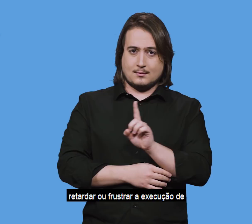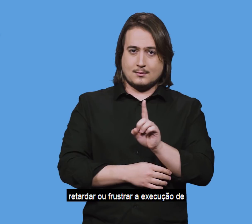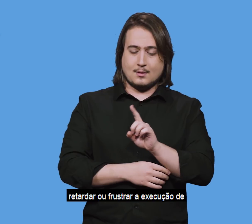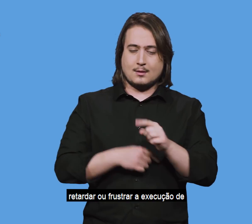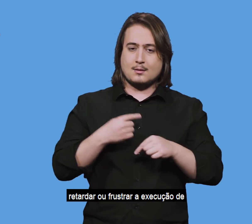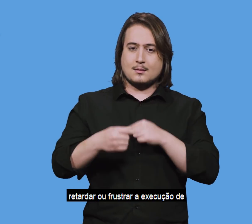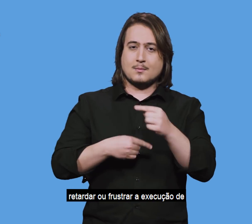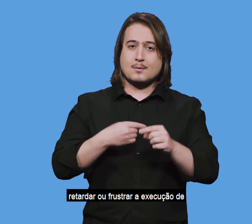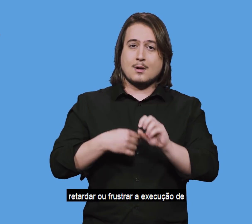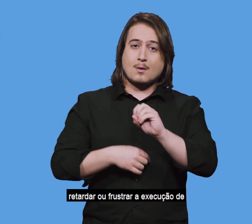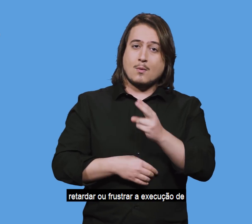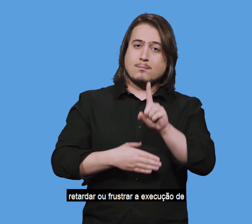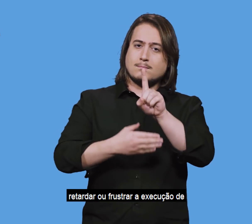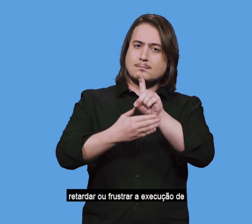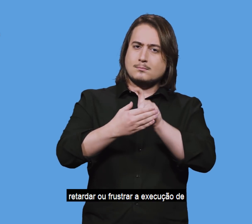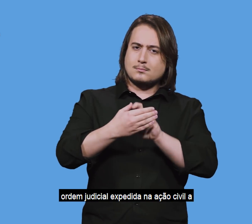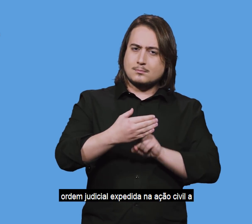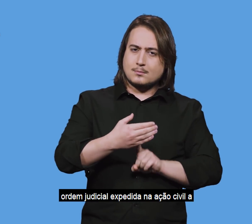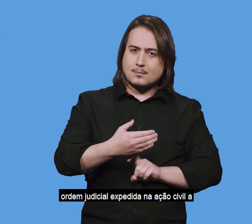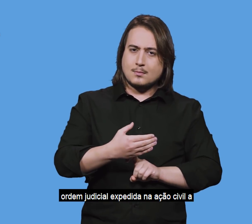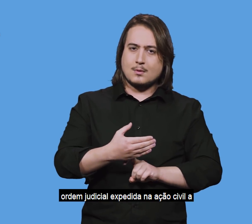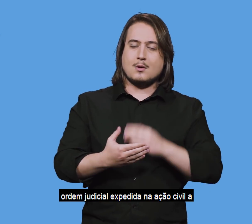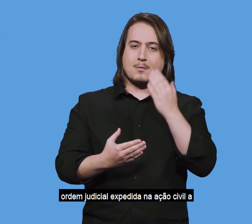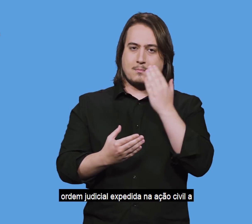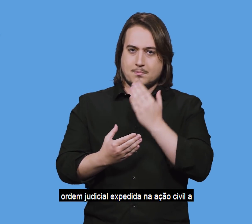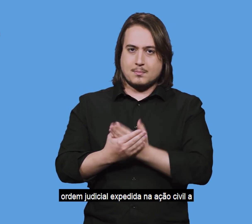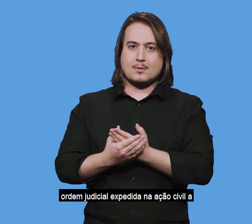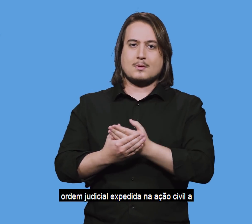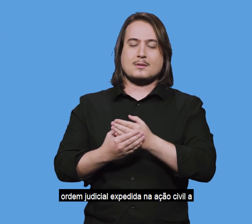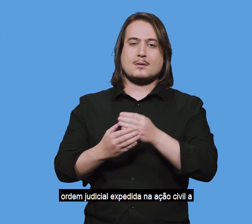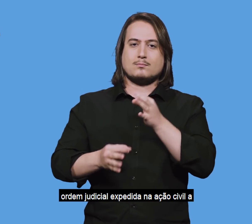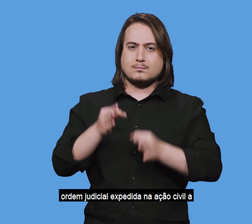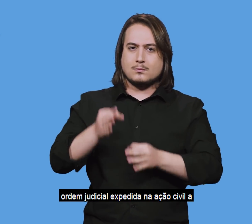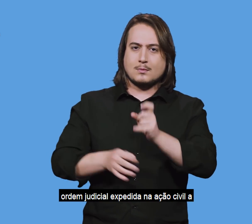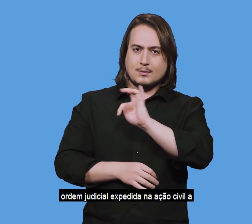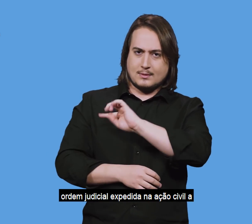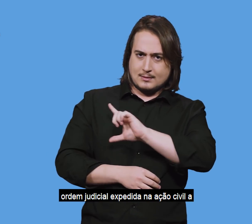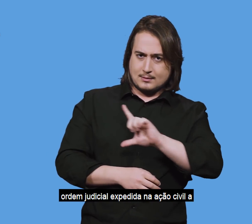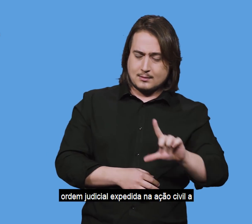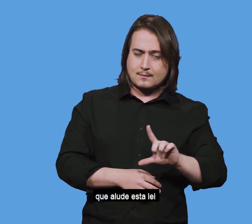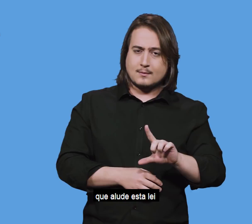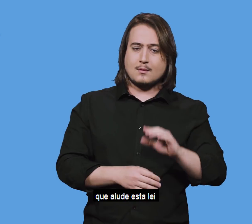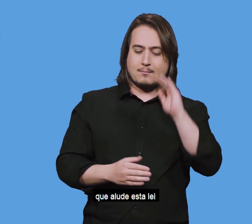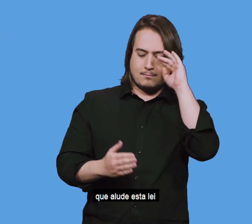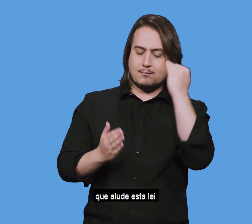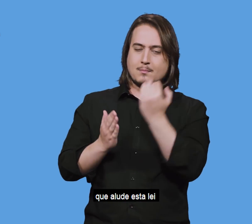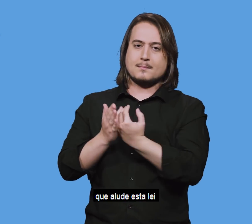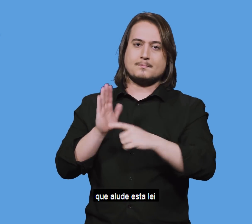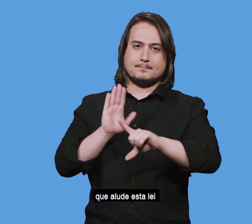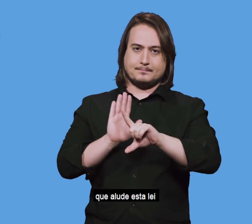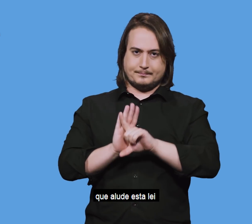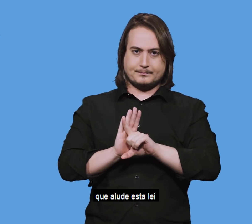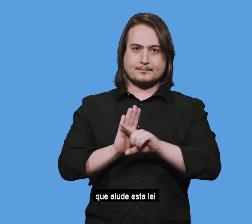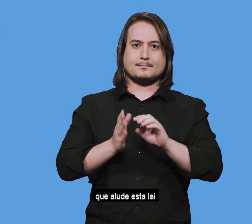frustrar a execução de ordem judicial expedida na ação civil a que alude esta lei inciso